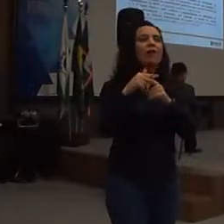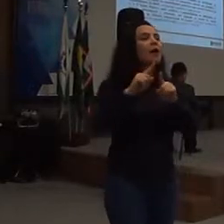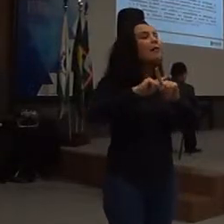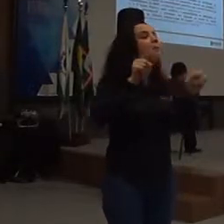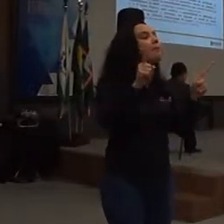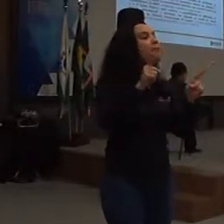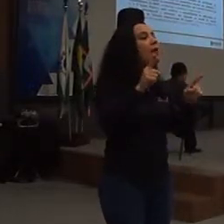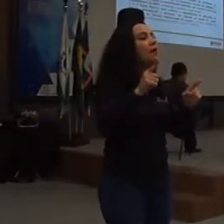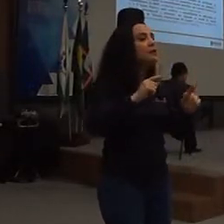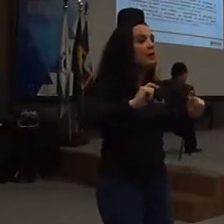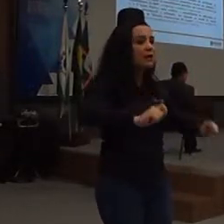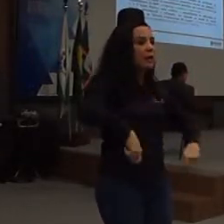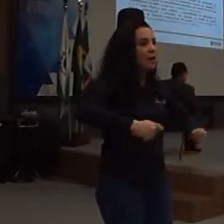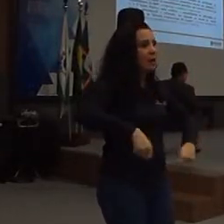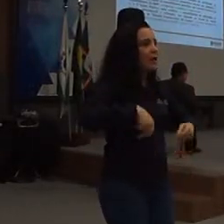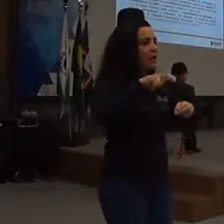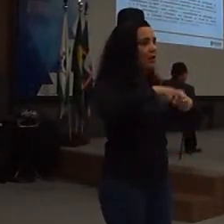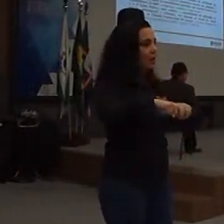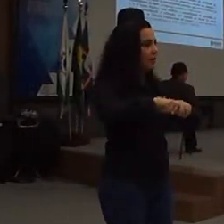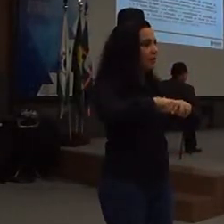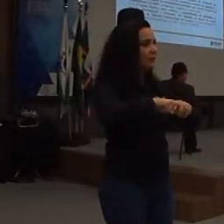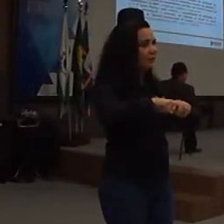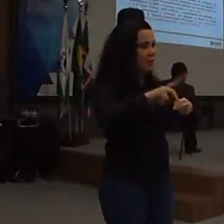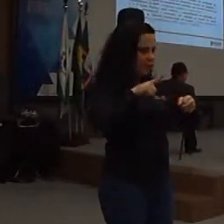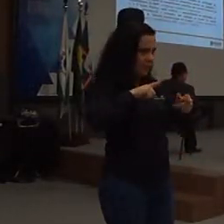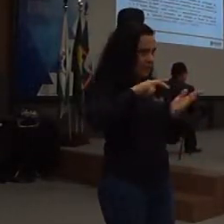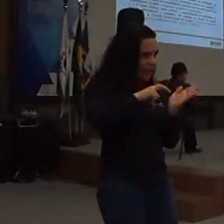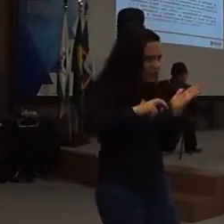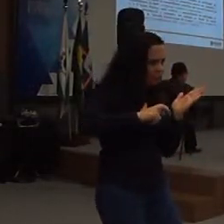de acesso da portaria, continuou com a escadaria?